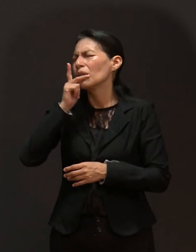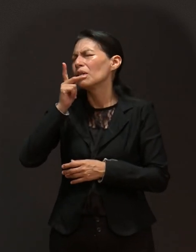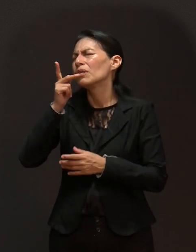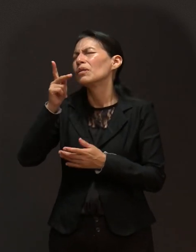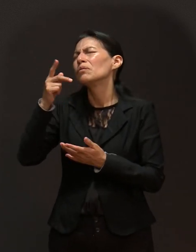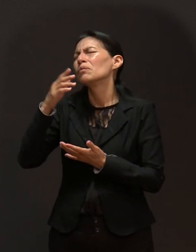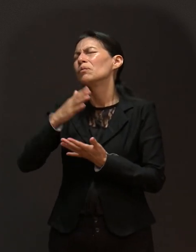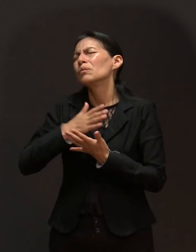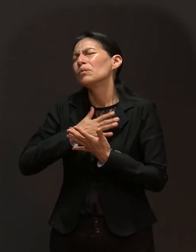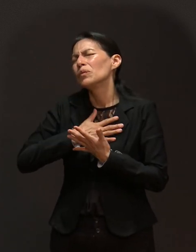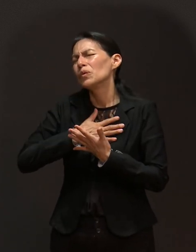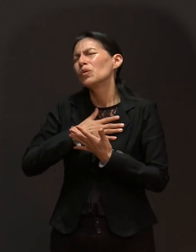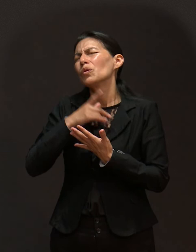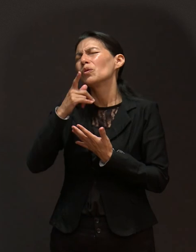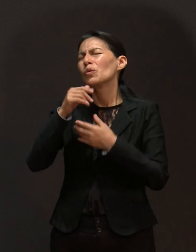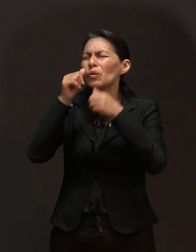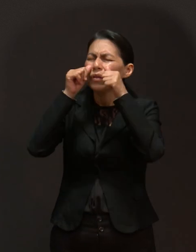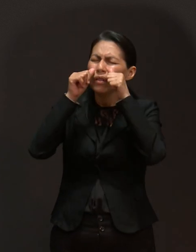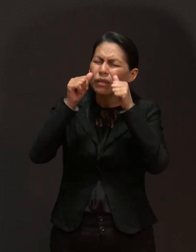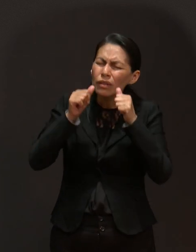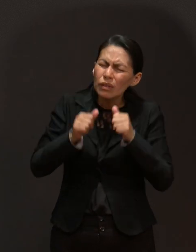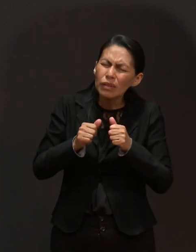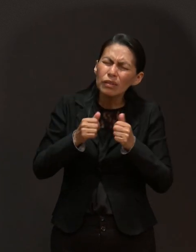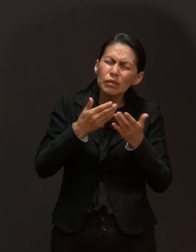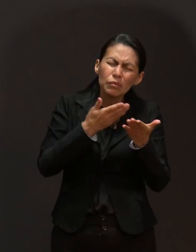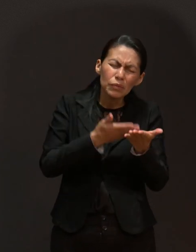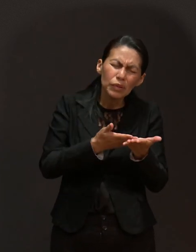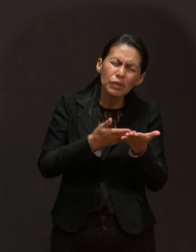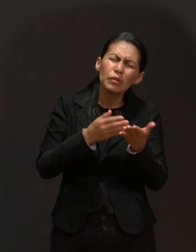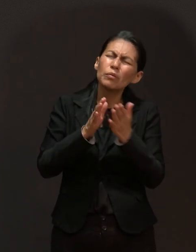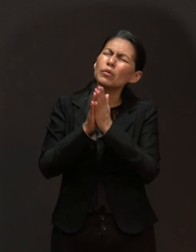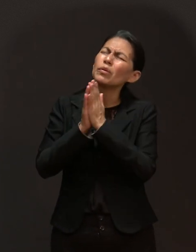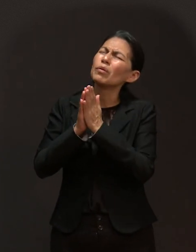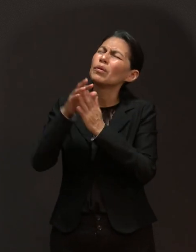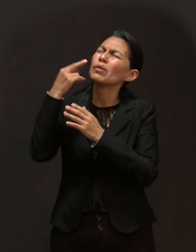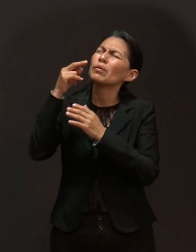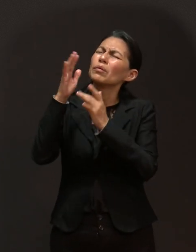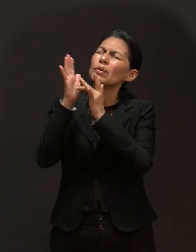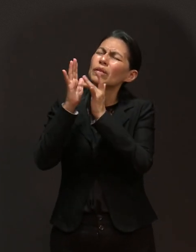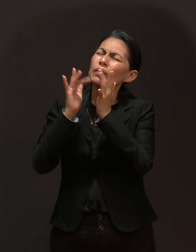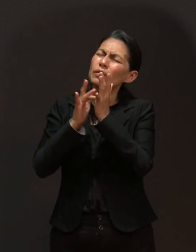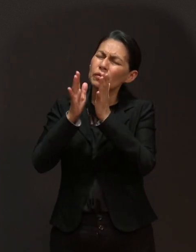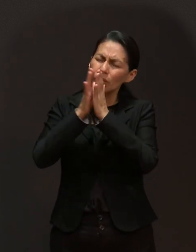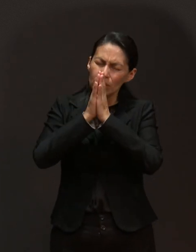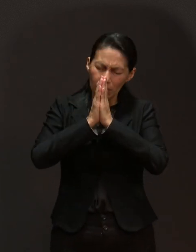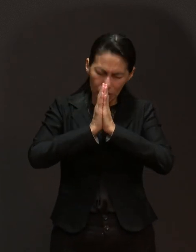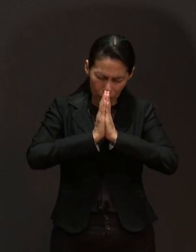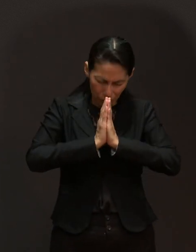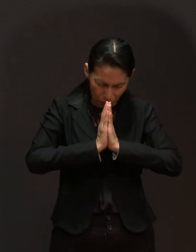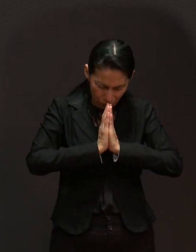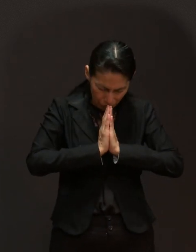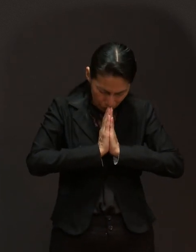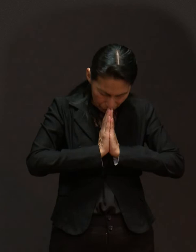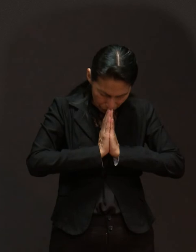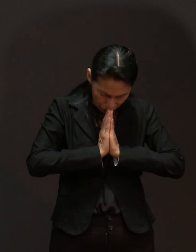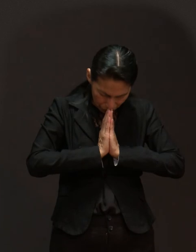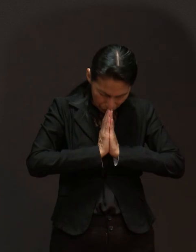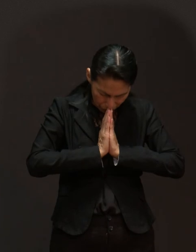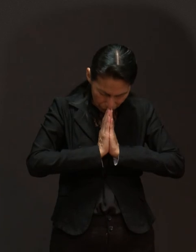aquí reunidos Y tú Padre mío Puedas escuchar Todos nuestros pedidos En tu nombre Jesús Amén